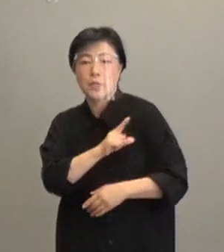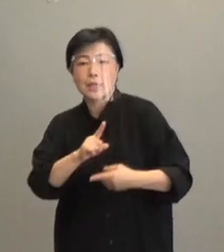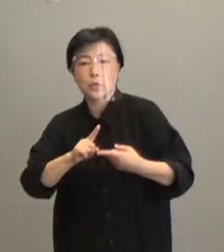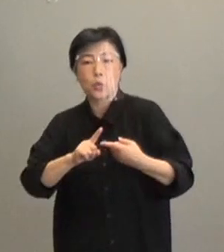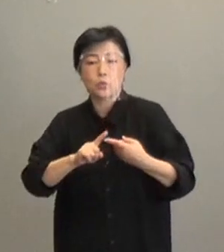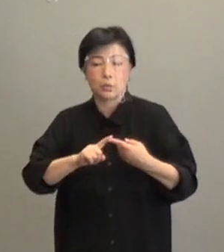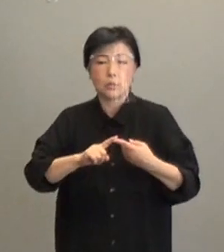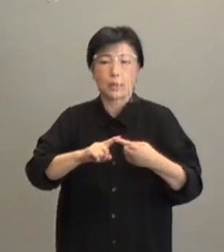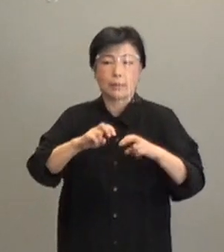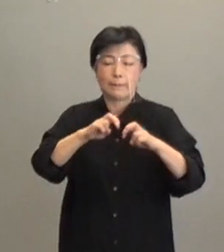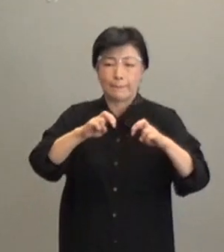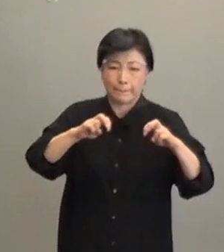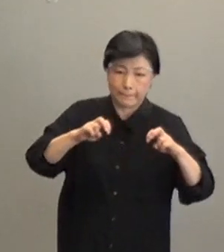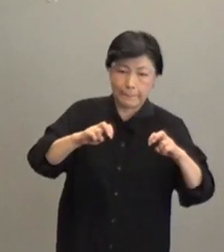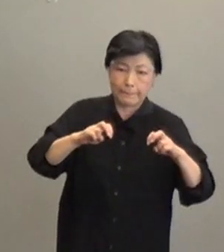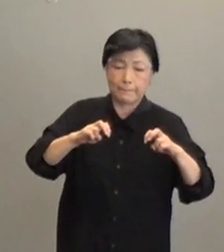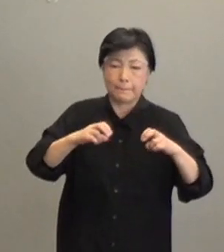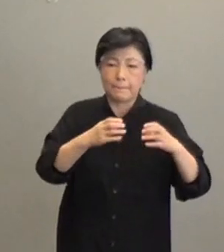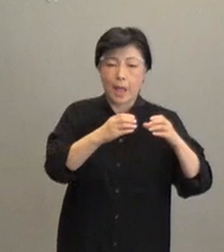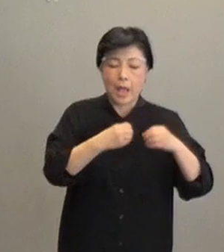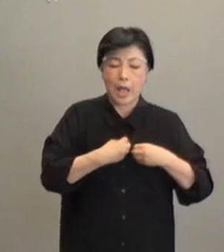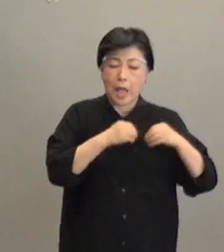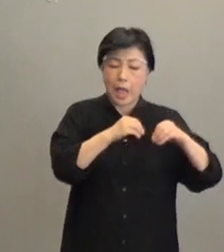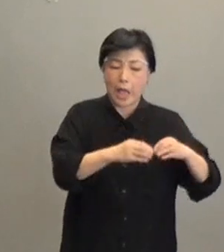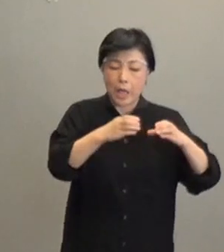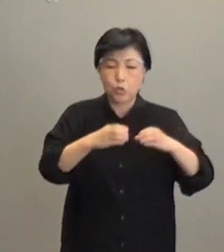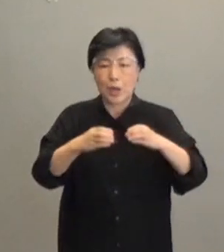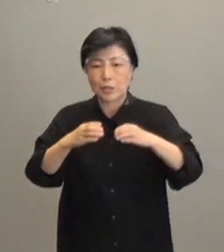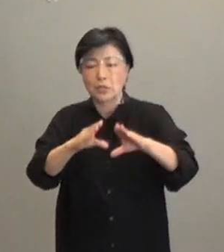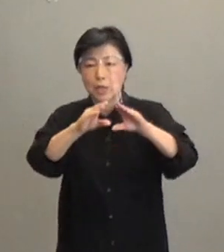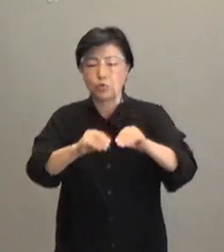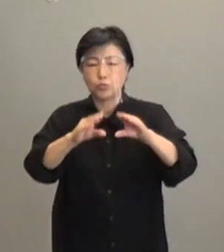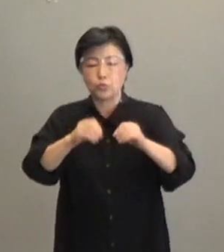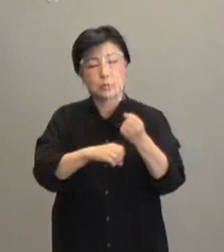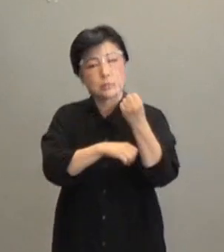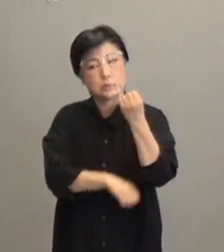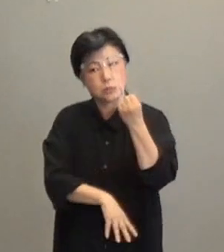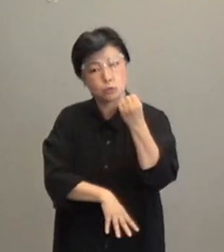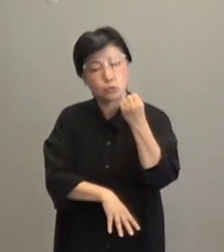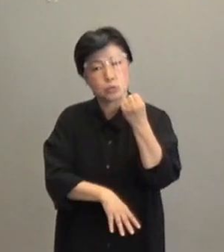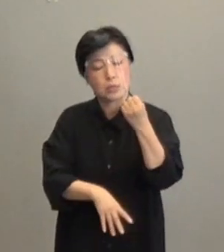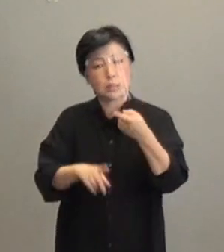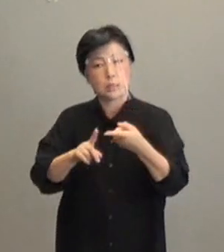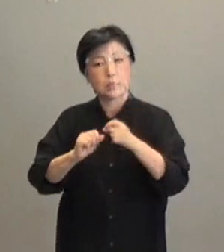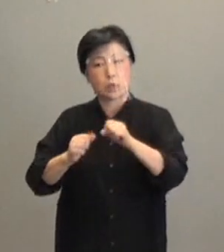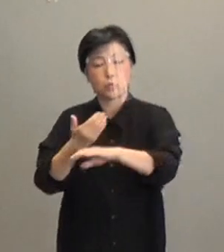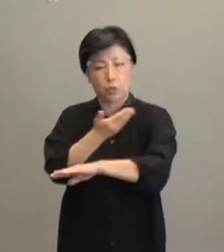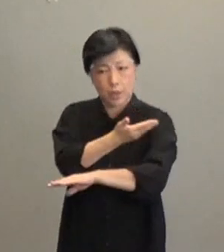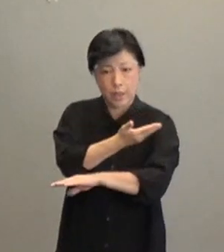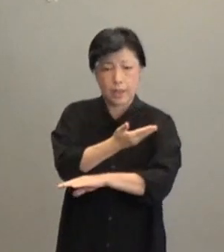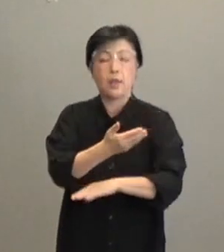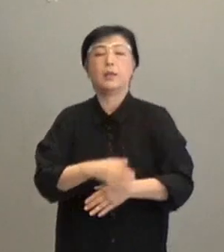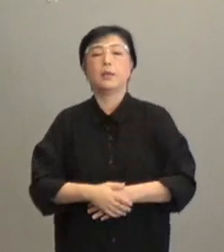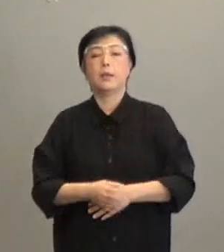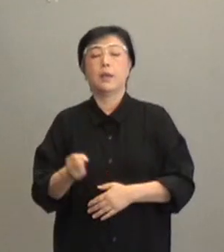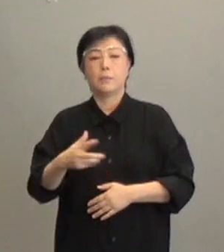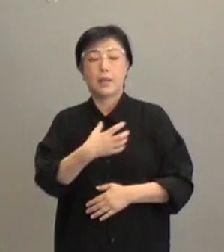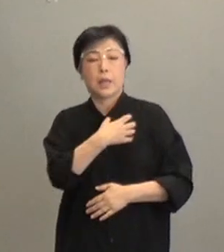の、いわゆるクラスター潰しっていうのに基本戦略は戻っていくのでしょうか。であと、合わせて